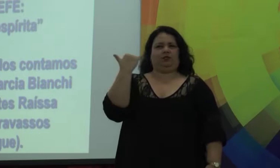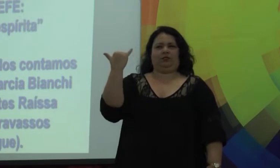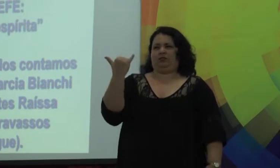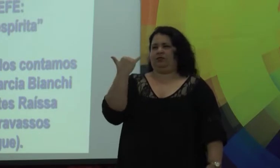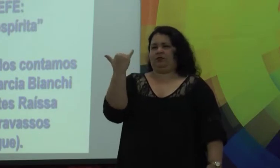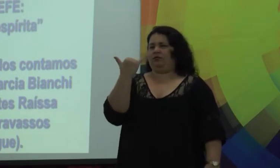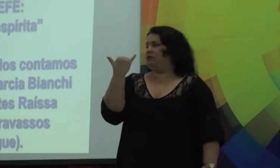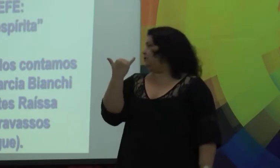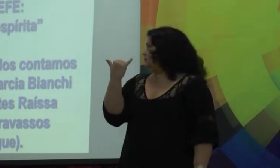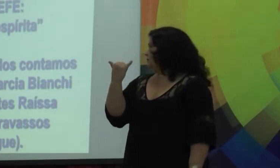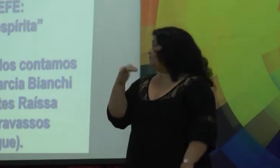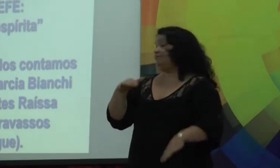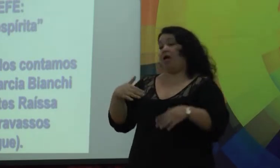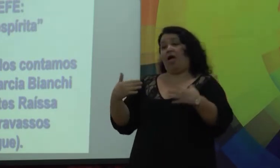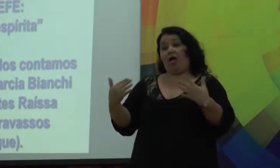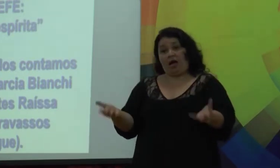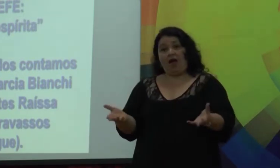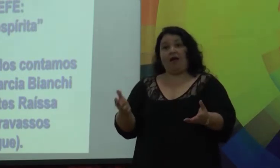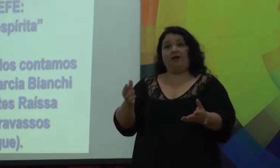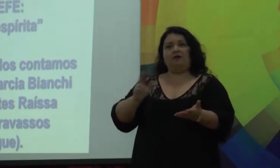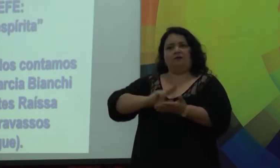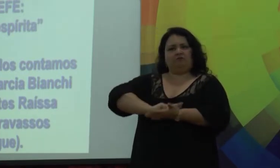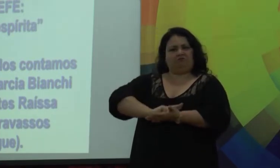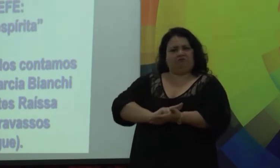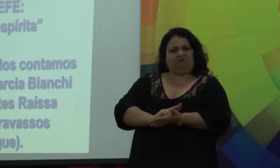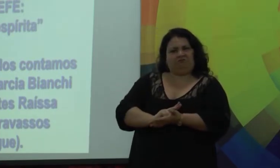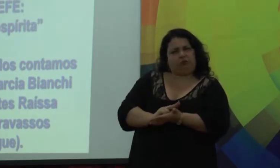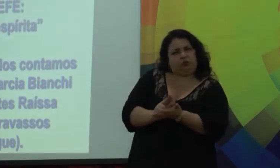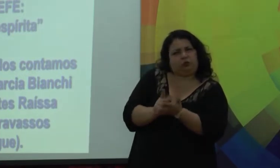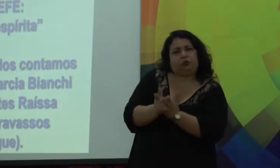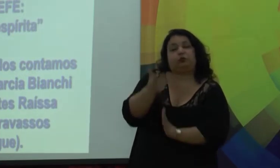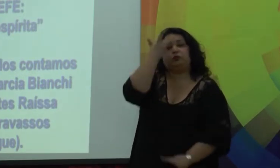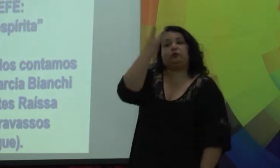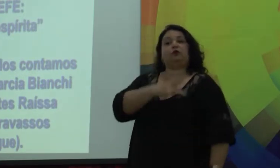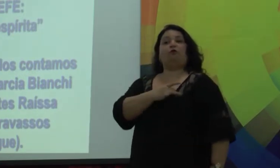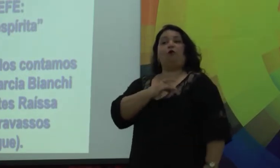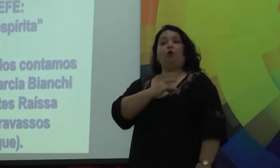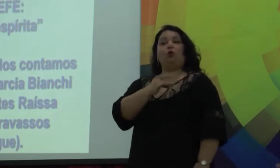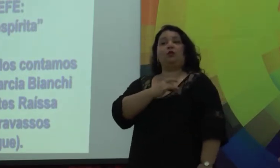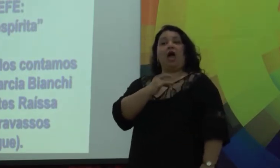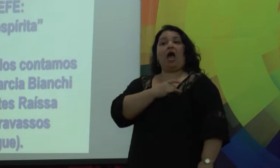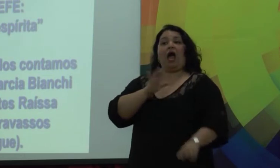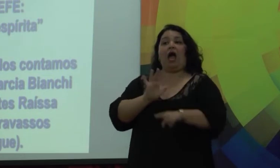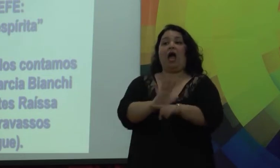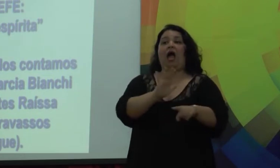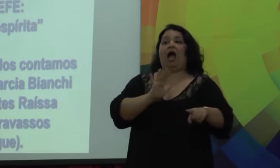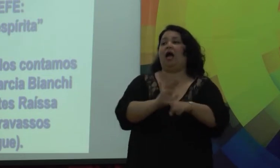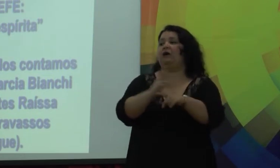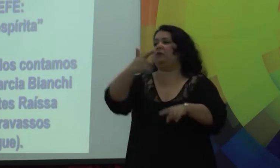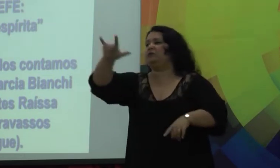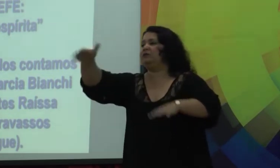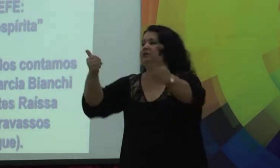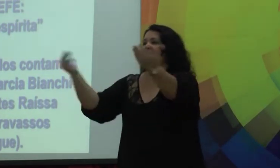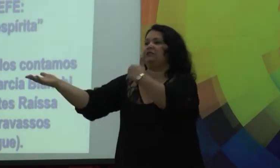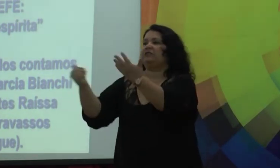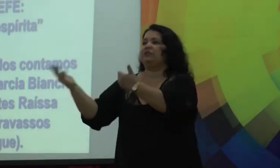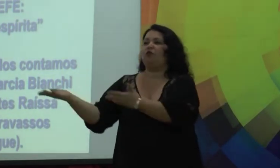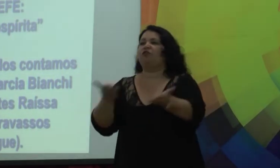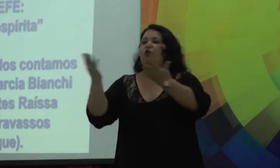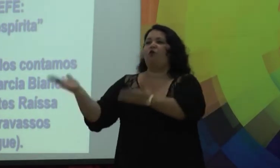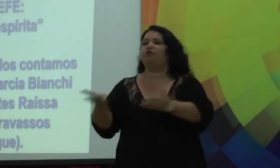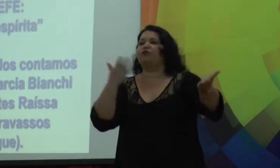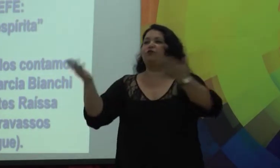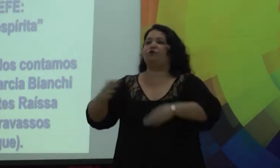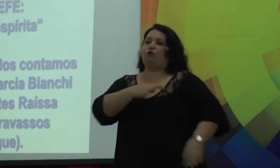E aí, com vários convidados, né? A Rosângela, bem, a Isa,